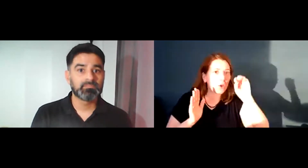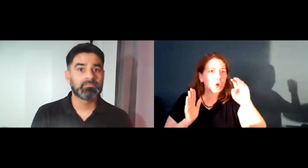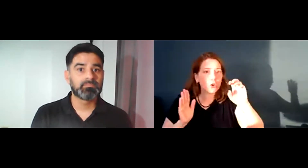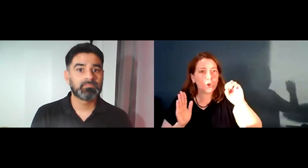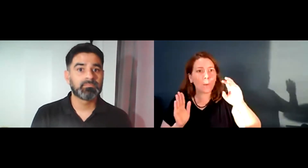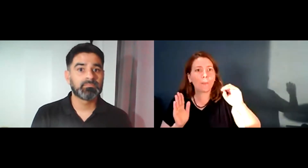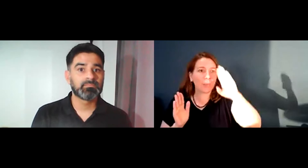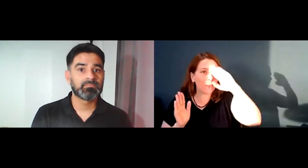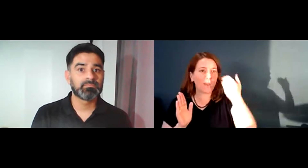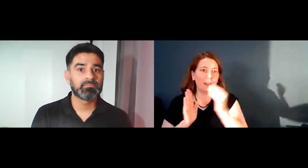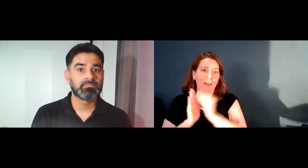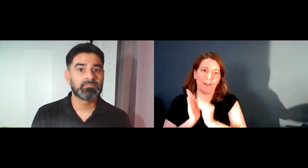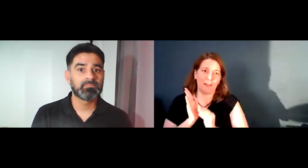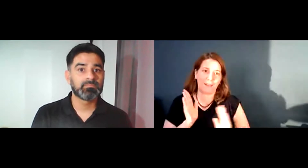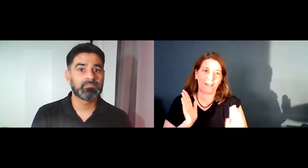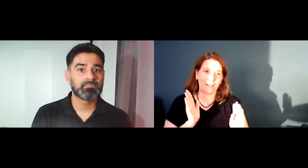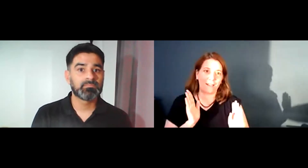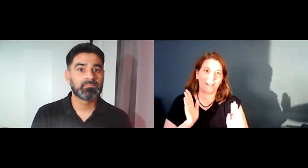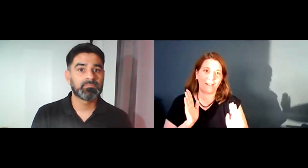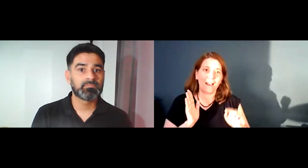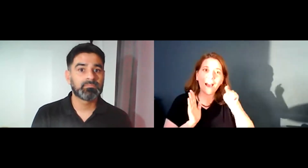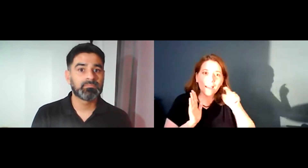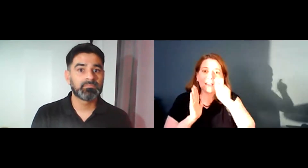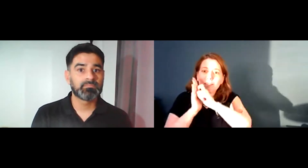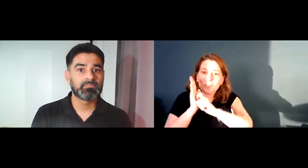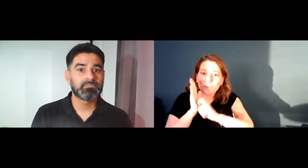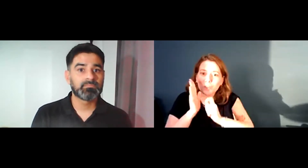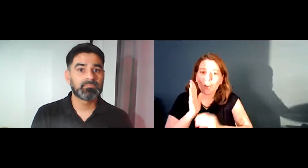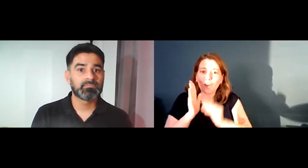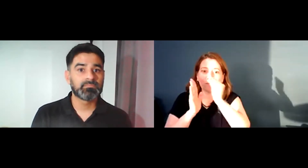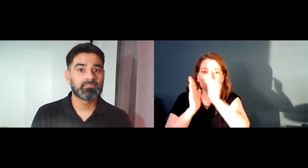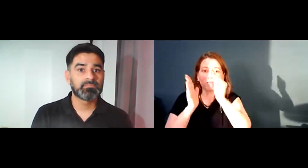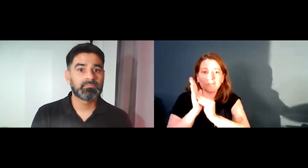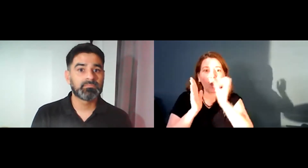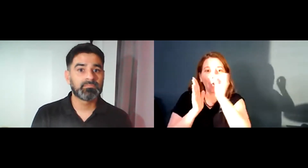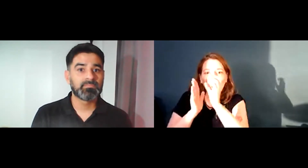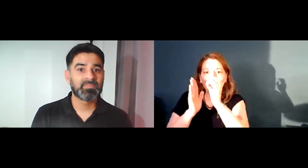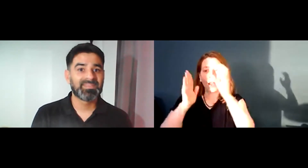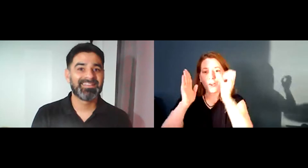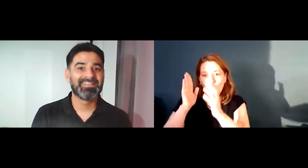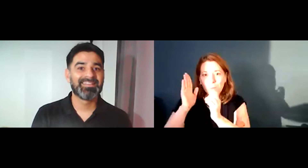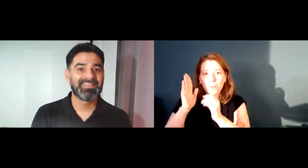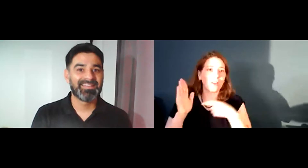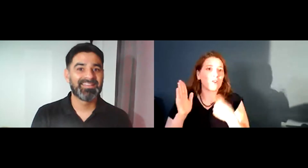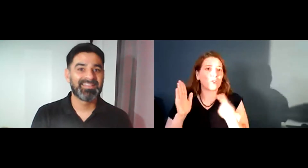ponen los nombres de los profesores, solucionado el tema. Nosotros nos acoplaremos a ustedes.